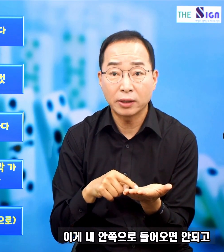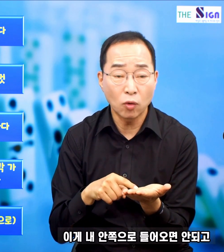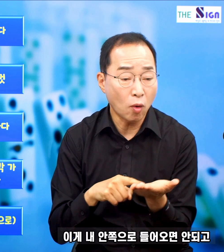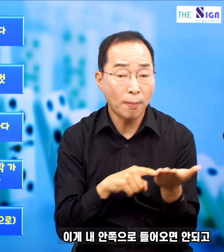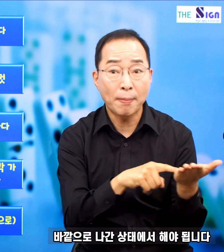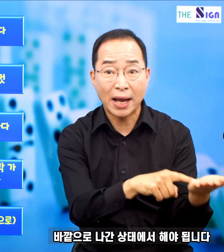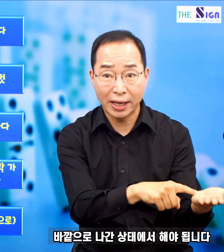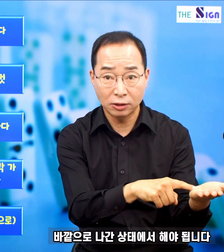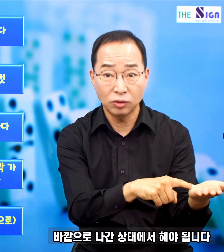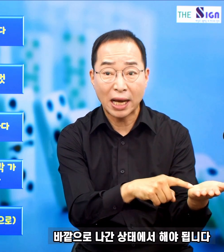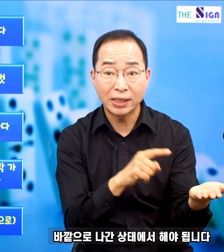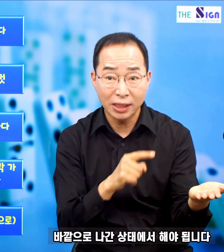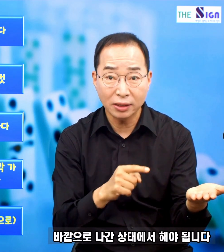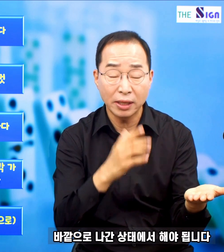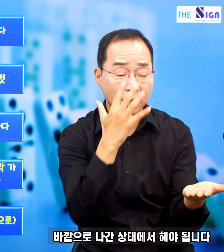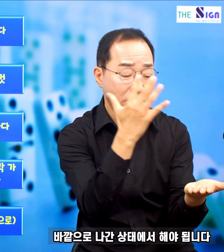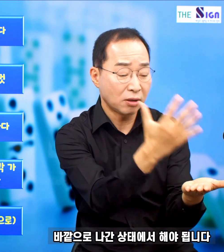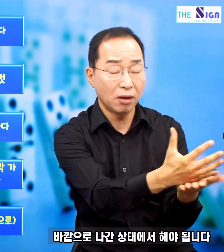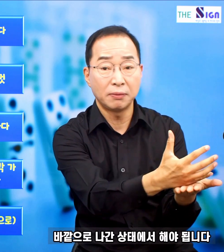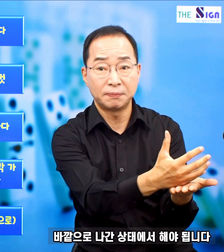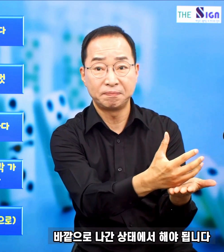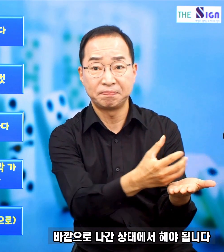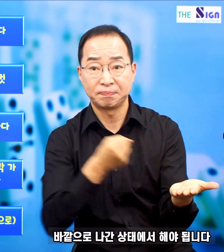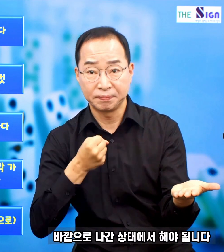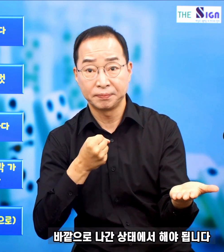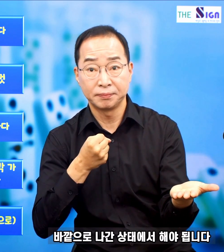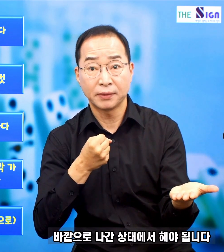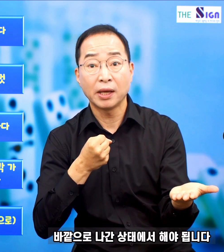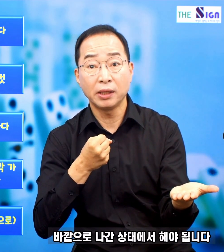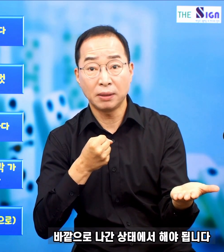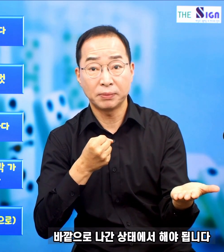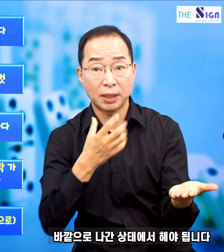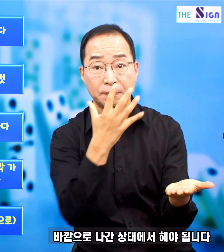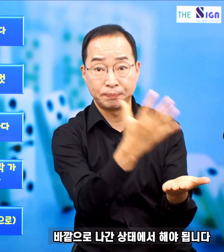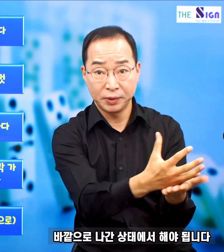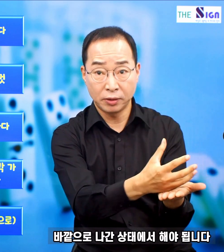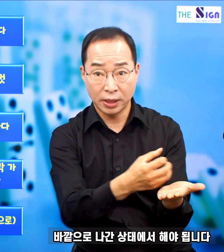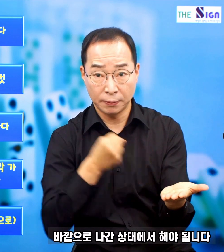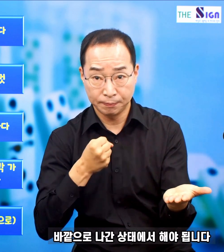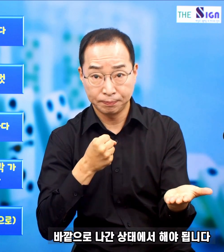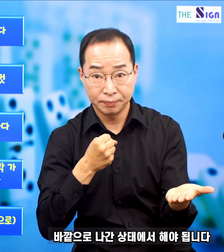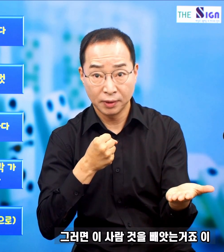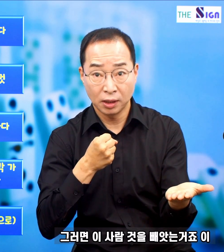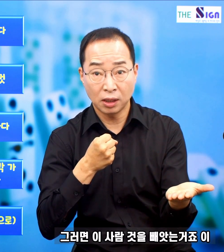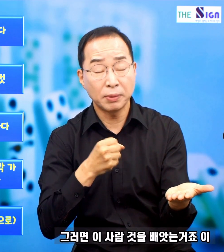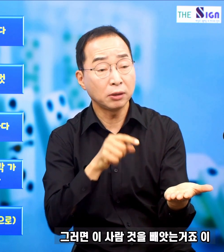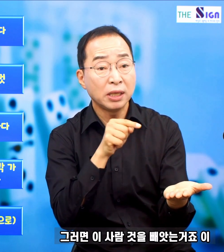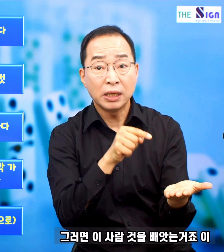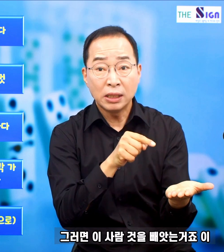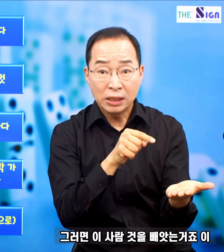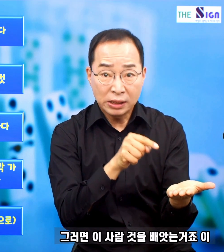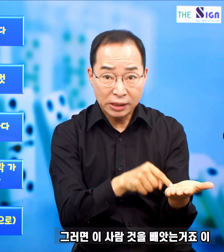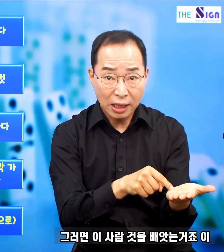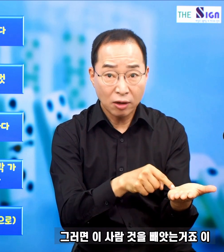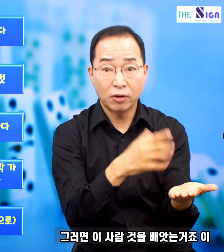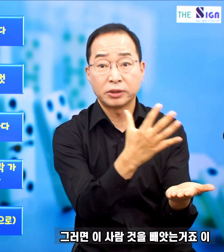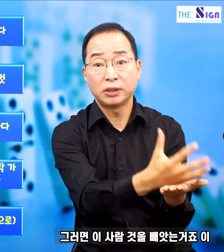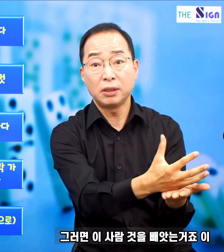되고 바깥으로 나간 상태에서 해야 됩니다. 이렇게. 그러면 이 사람 것을